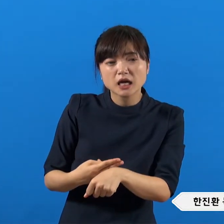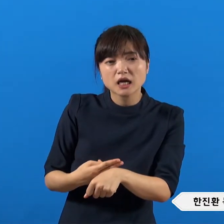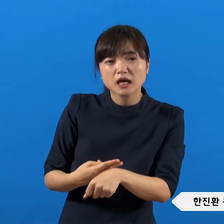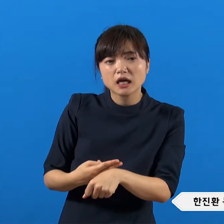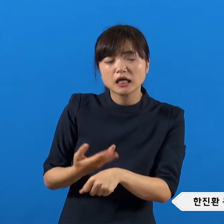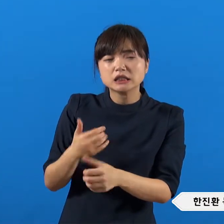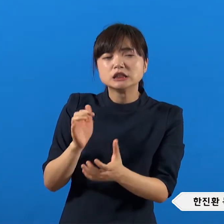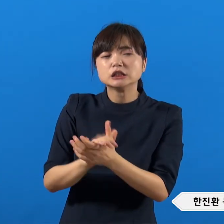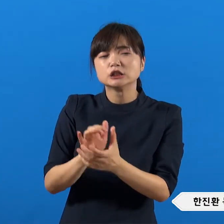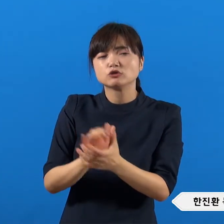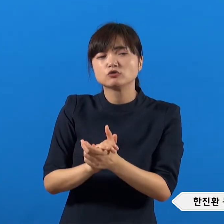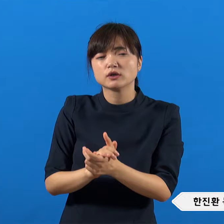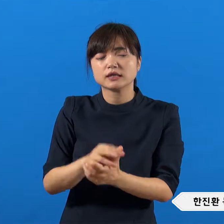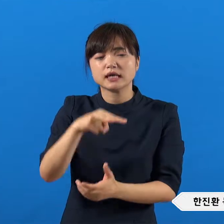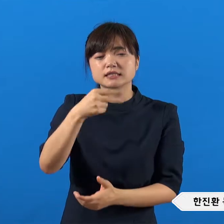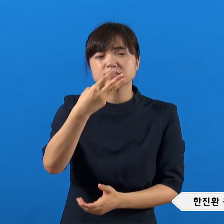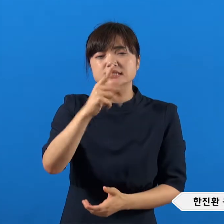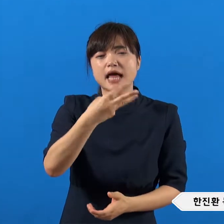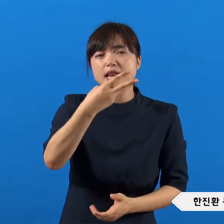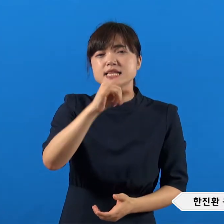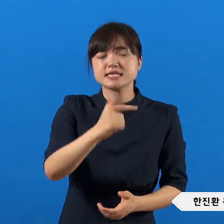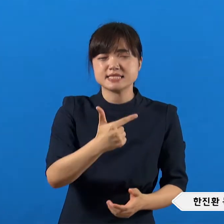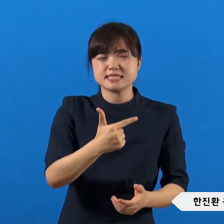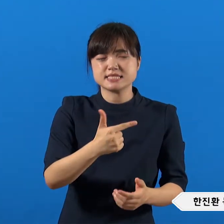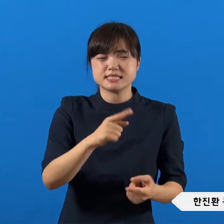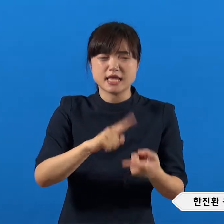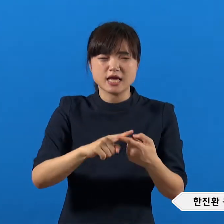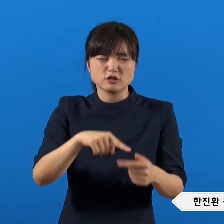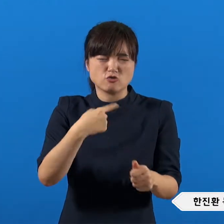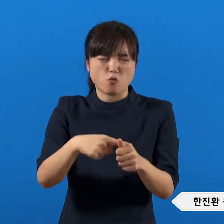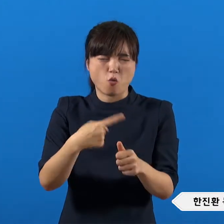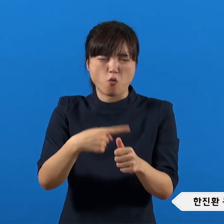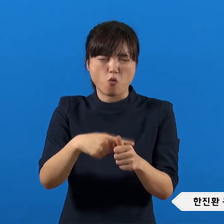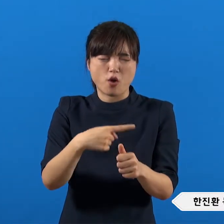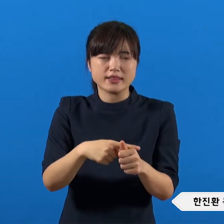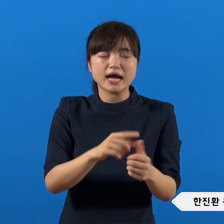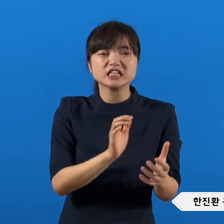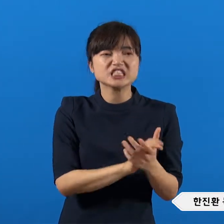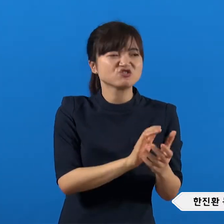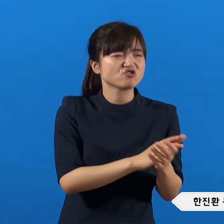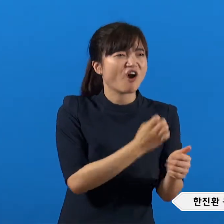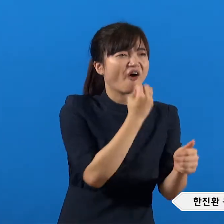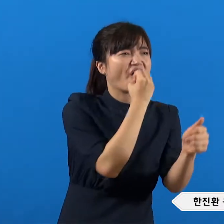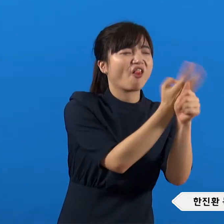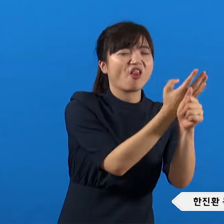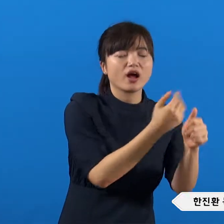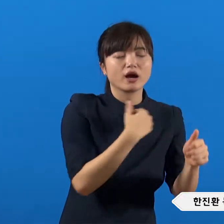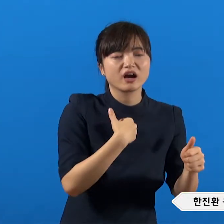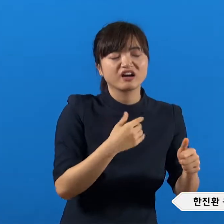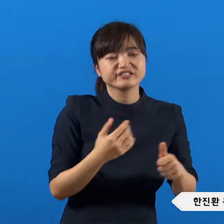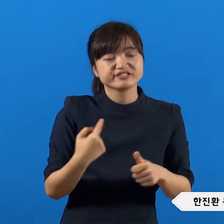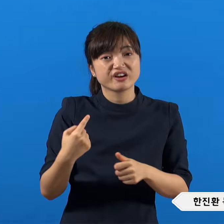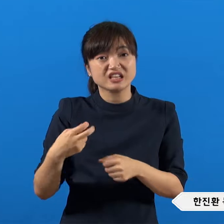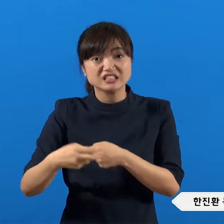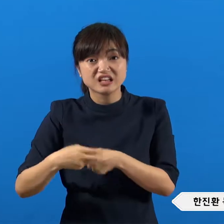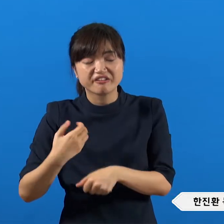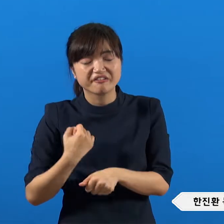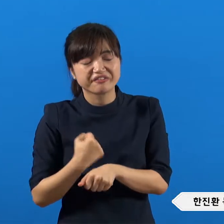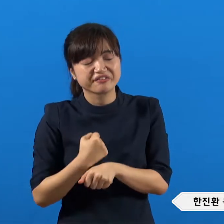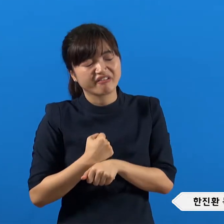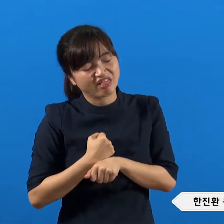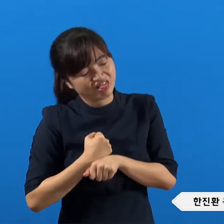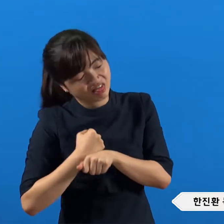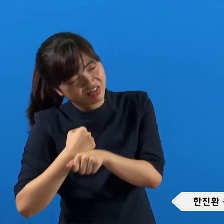무심코 친구에게 스탈린을 비판하는 말 한마디를 했다가 KGB에게 끌려가서 정치범